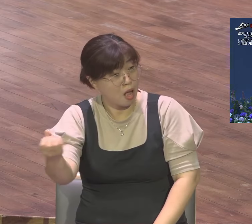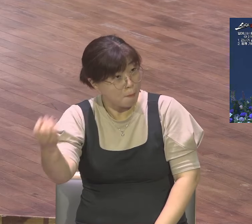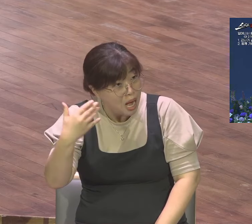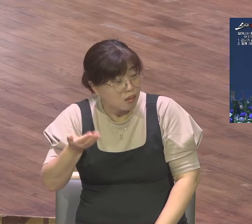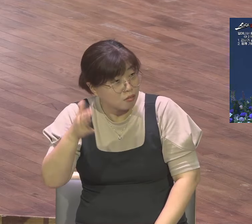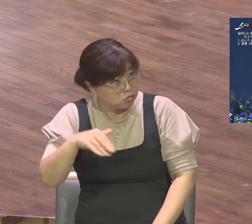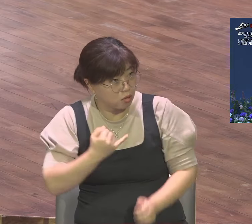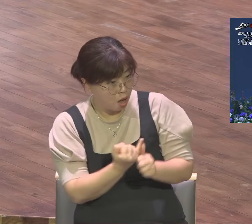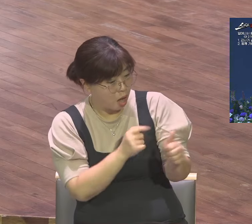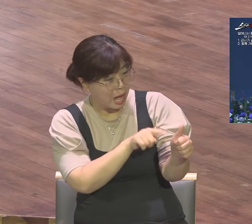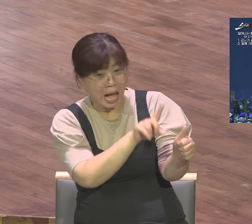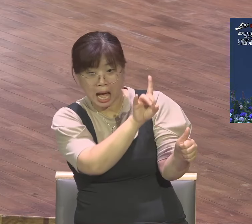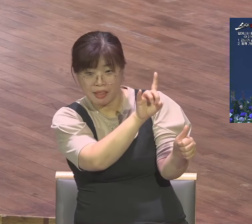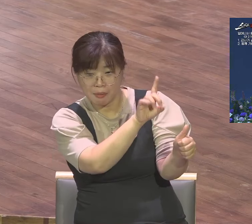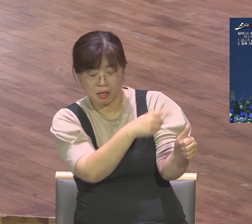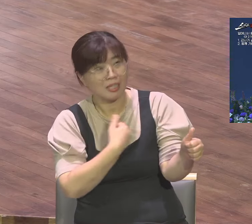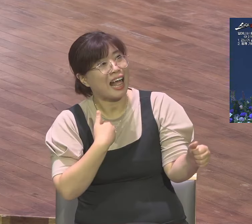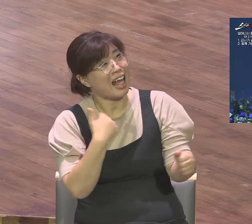우리가 신앙생활하면서요,